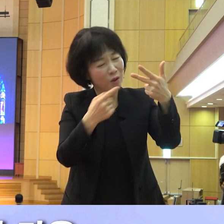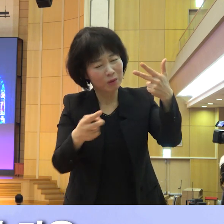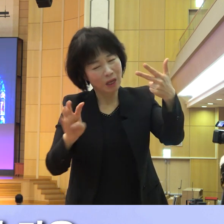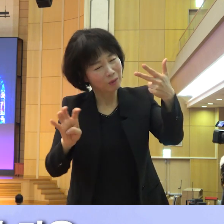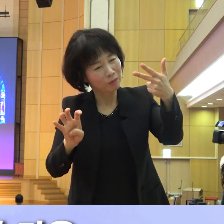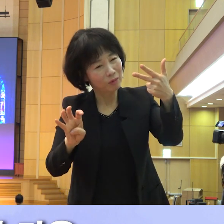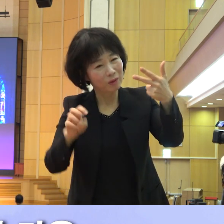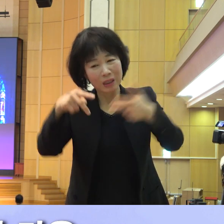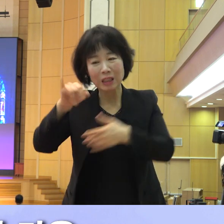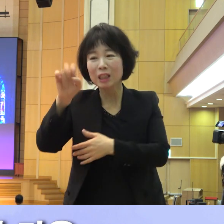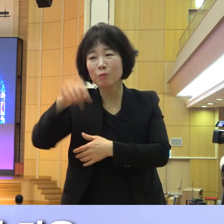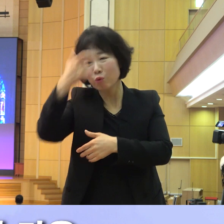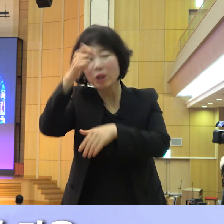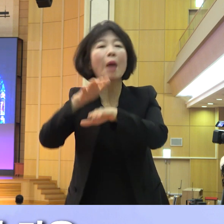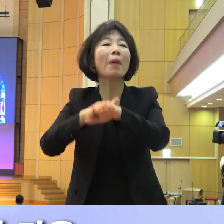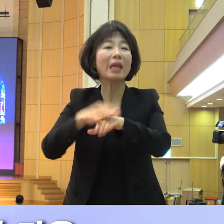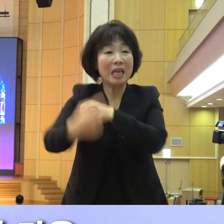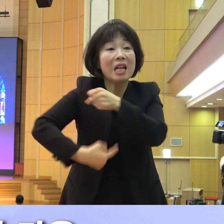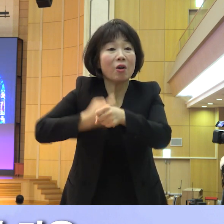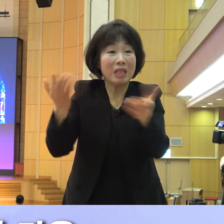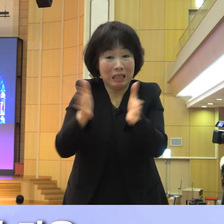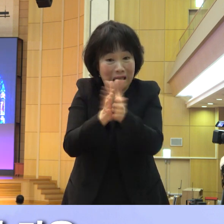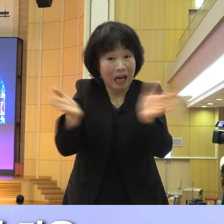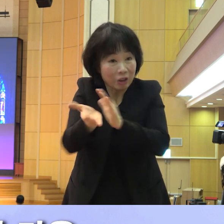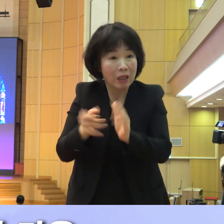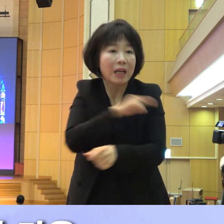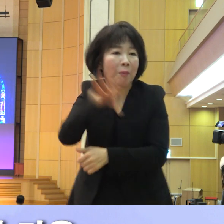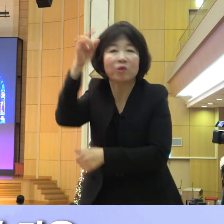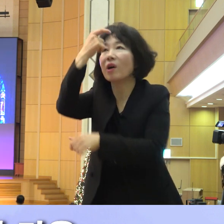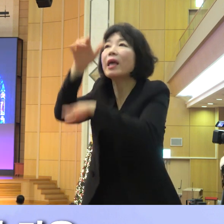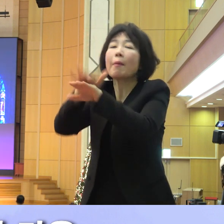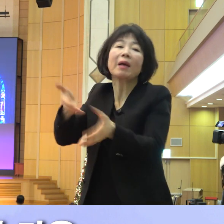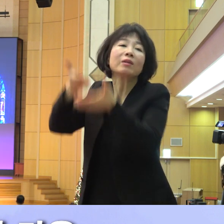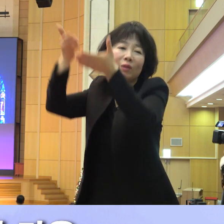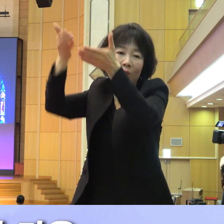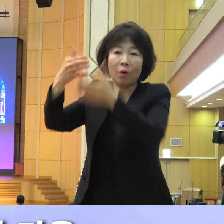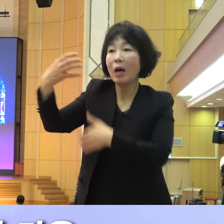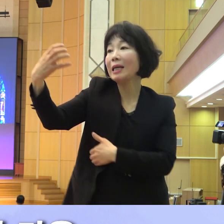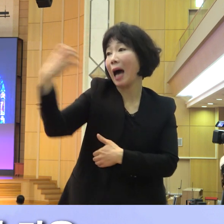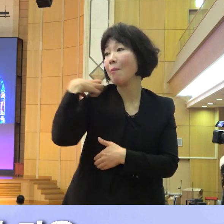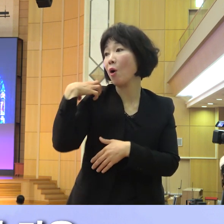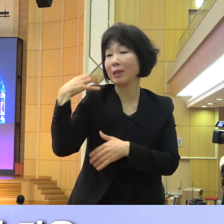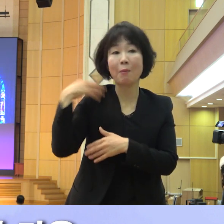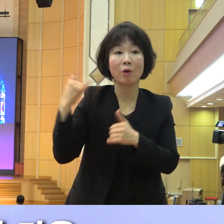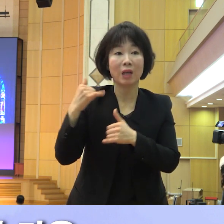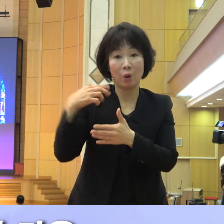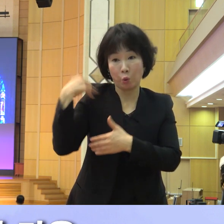동안 주님 잘 섬기는 그런 여러분 되기를 바랍니다.